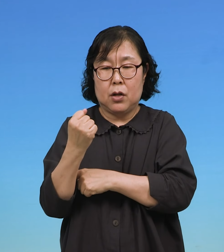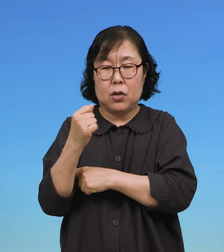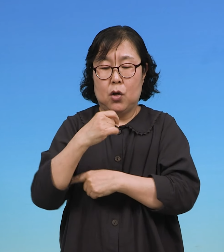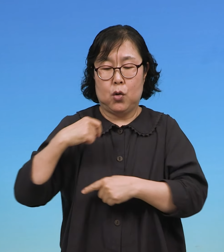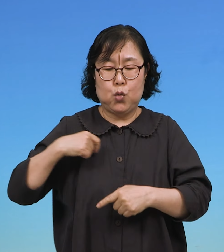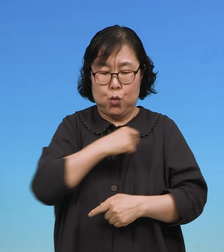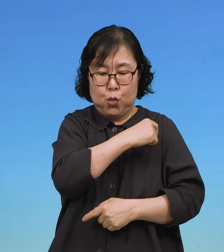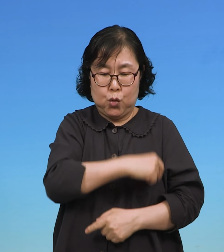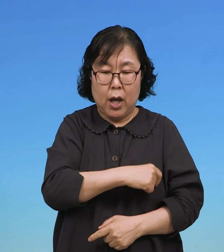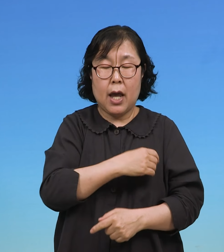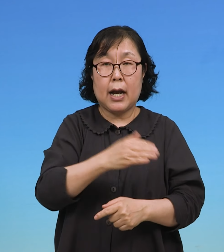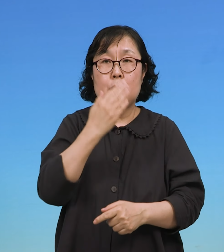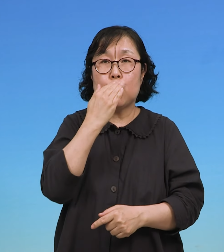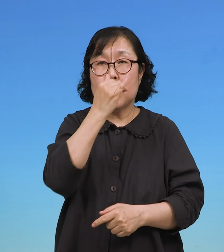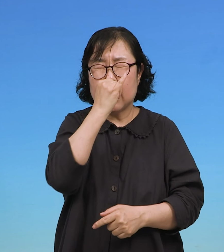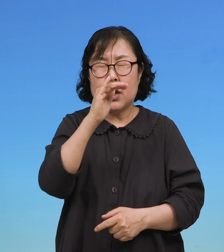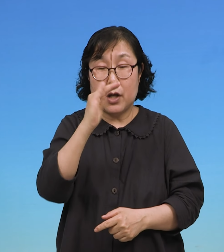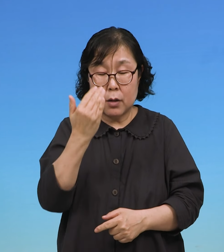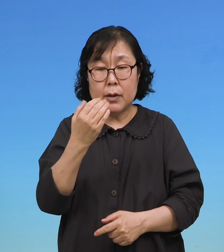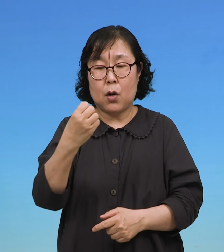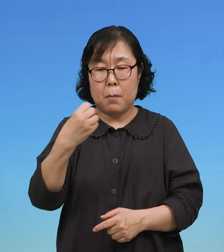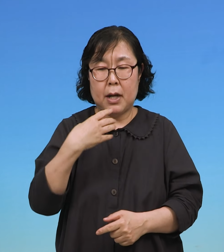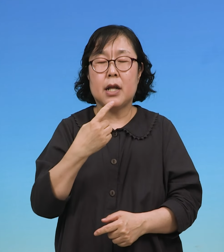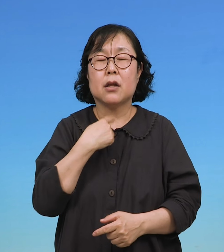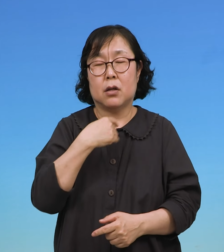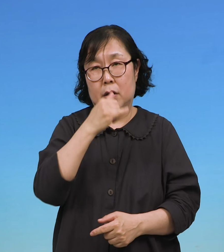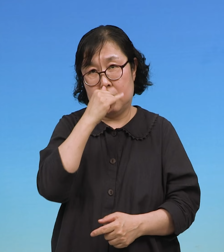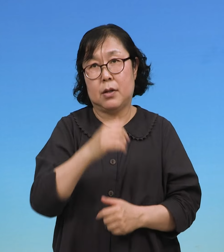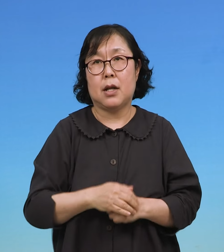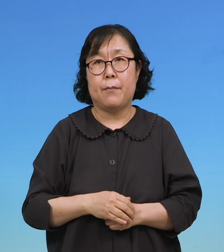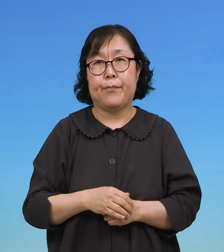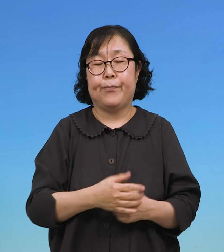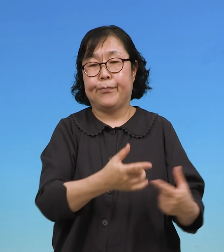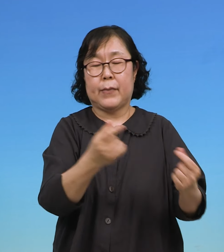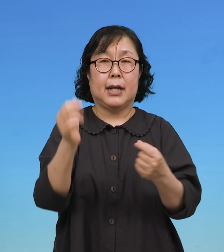우리 같이 찬양 하나님께 불러드립니다.